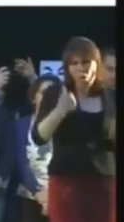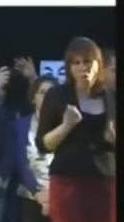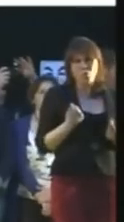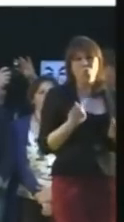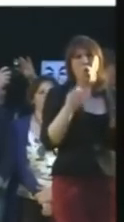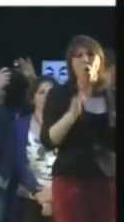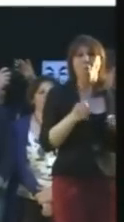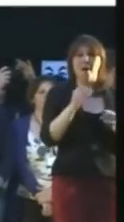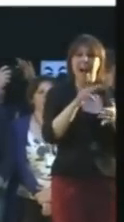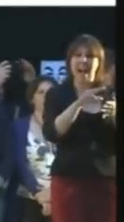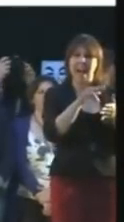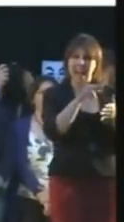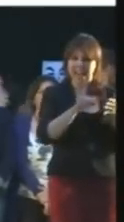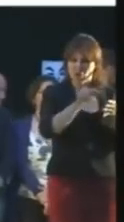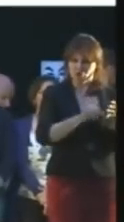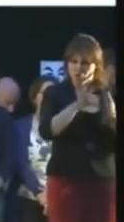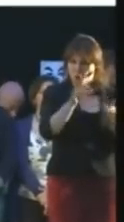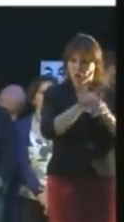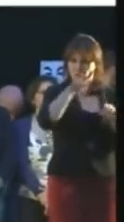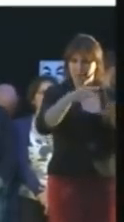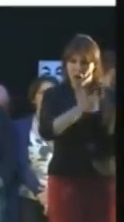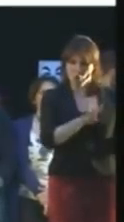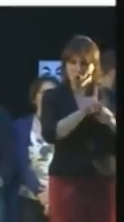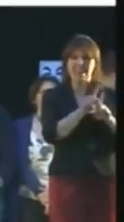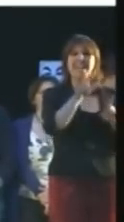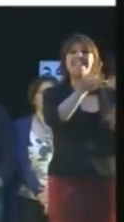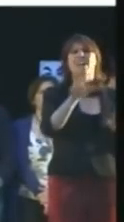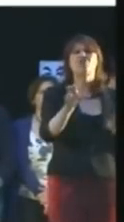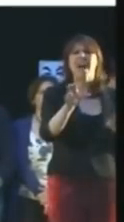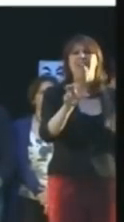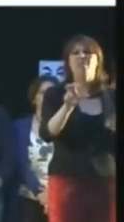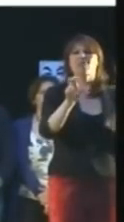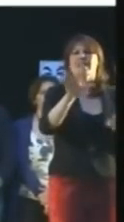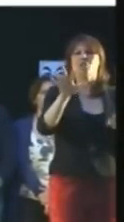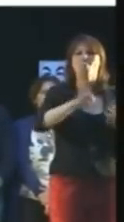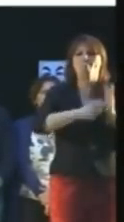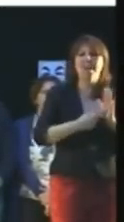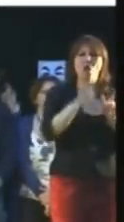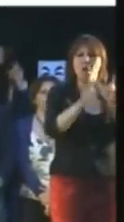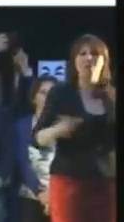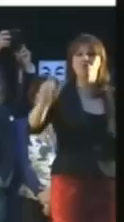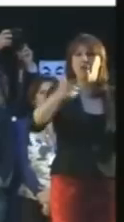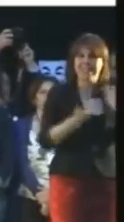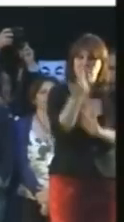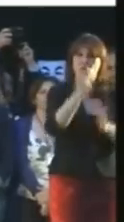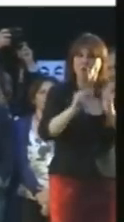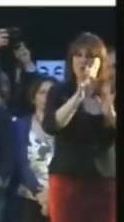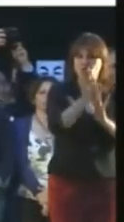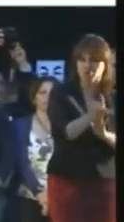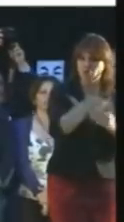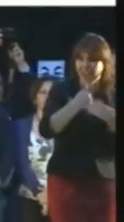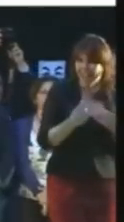solo che le elezioni del 2009, su 335 milioni di diritti al voto, di aventi diritto al voto,